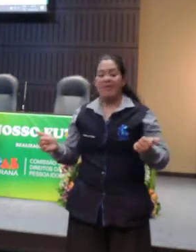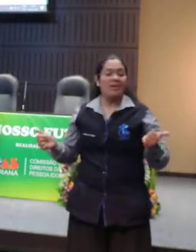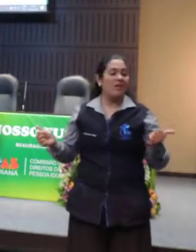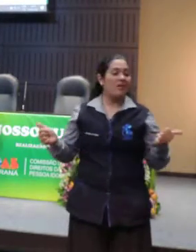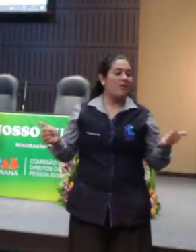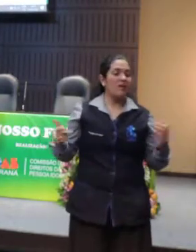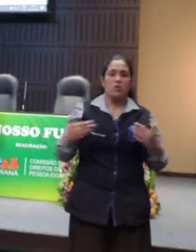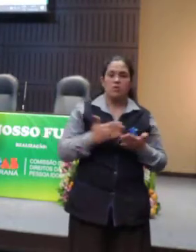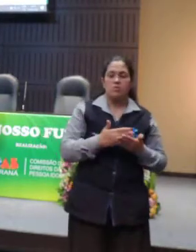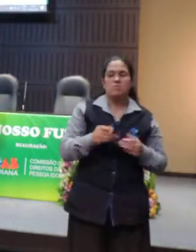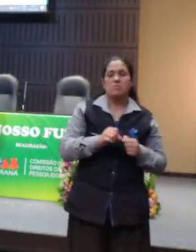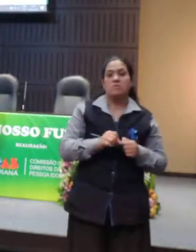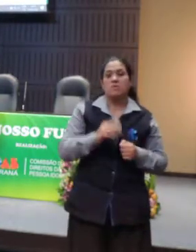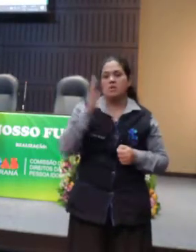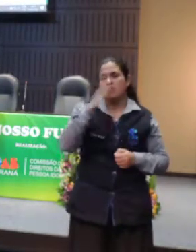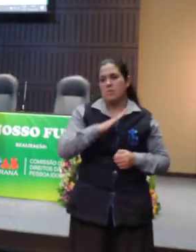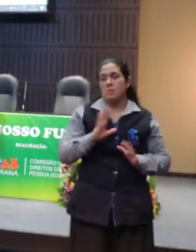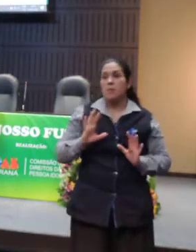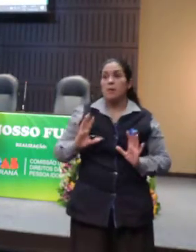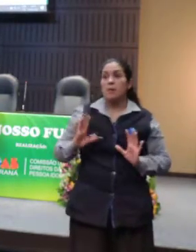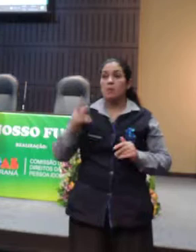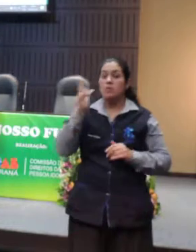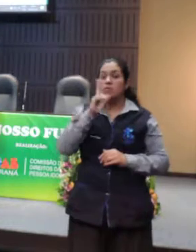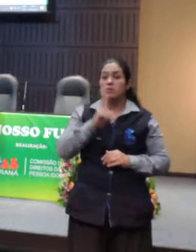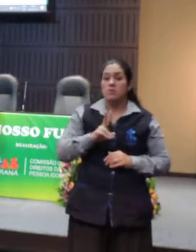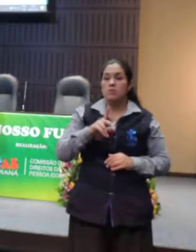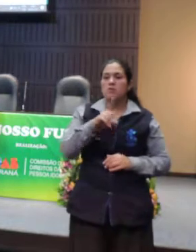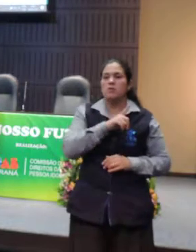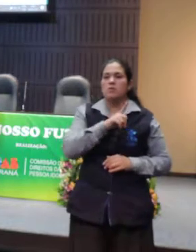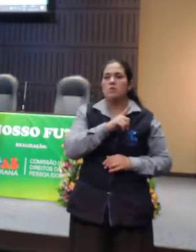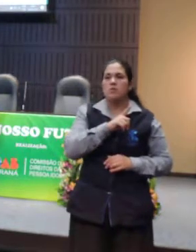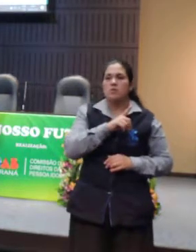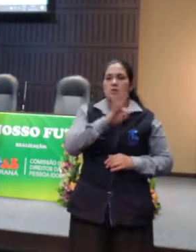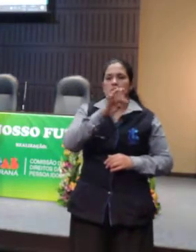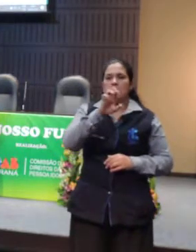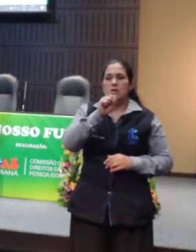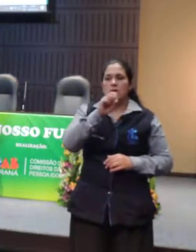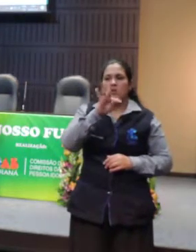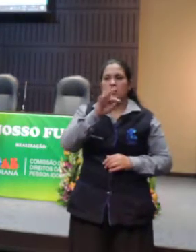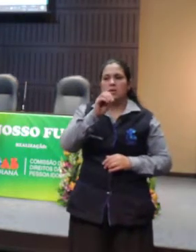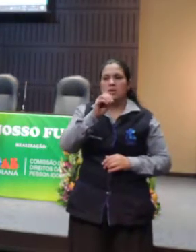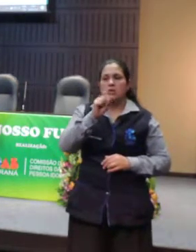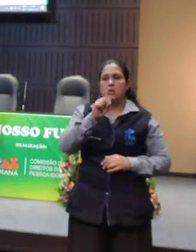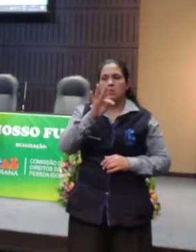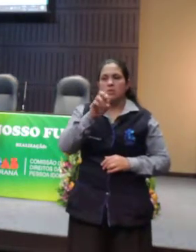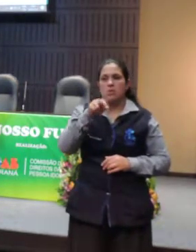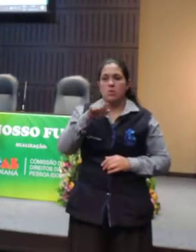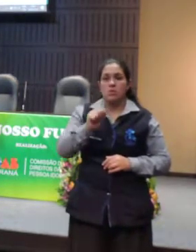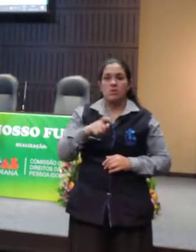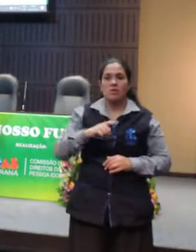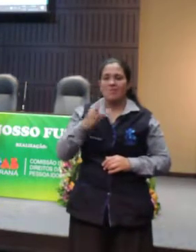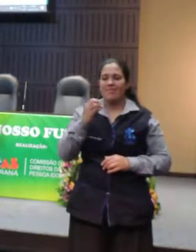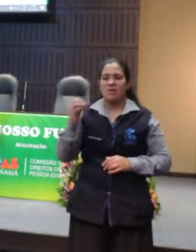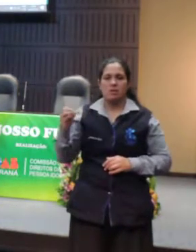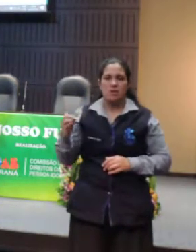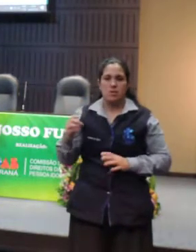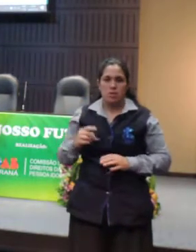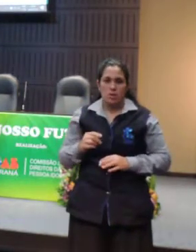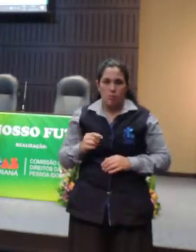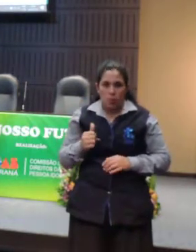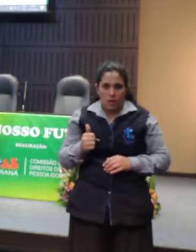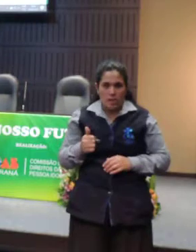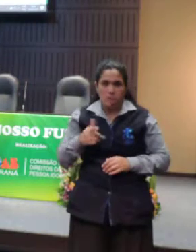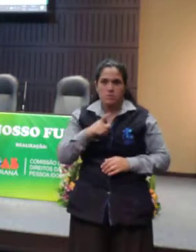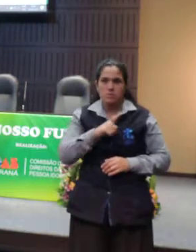E começou a me fazer mal. Foi quando eu descobri que a minha testosterona estava 300 e pouco. Meu médico falou, mais um pouco